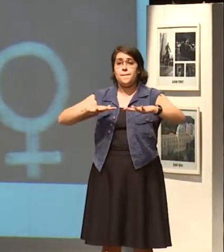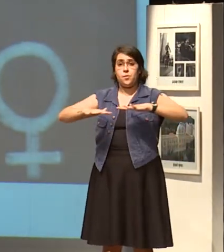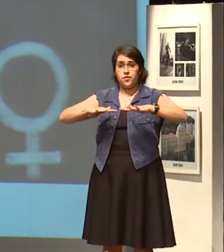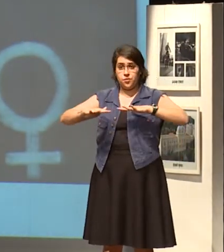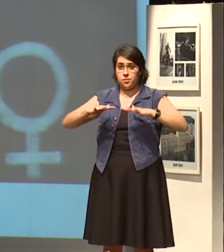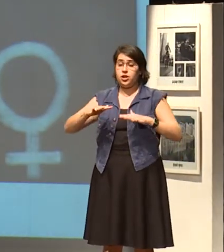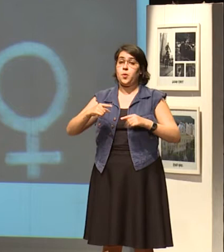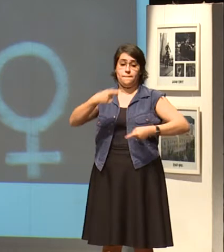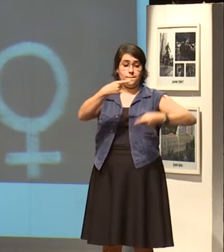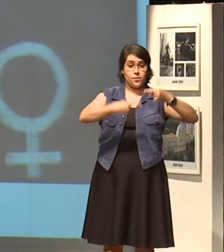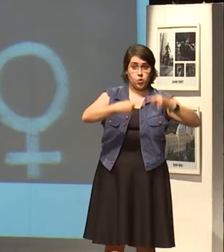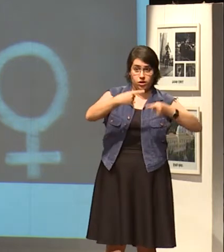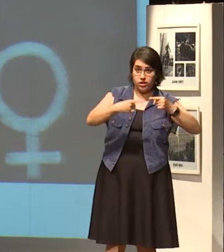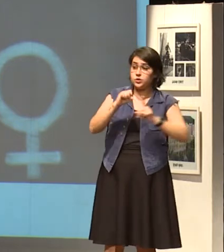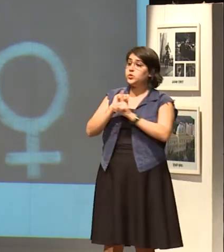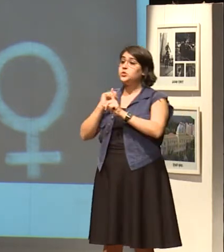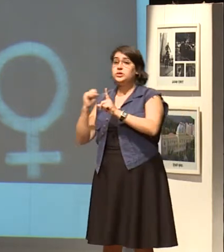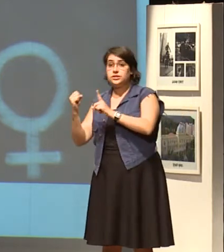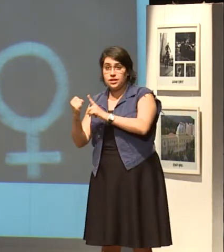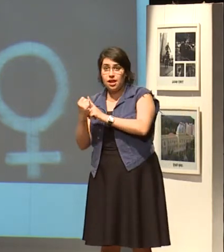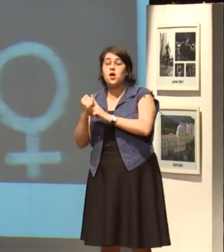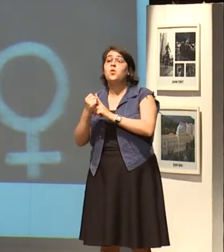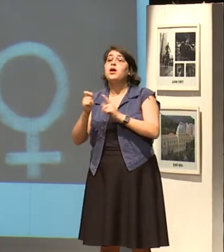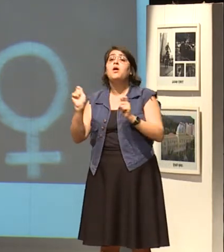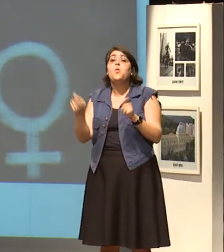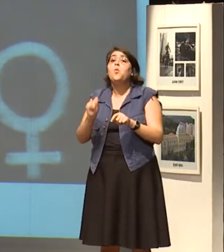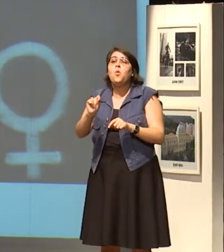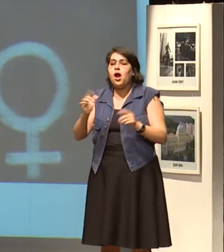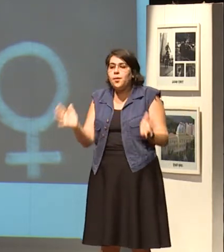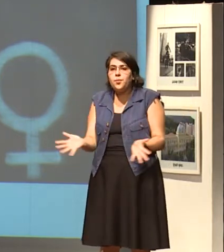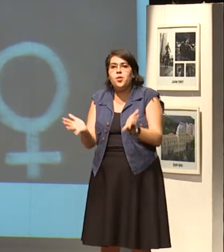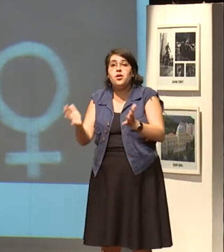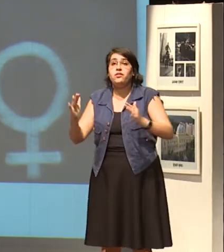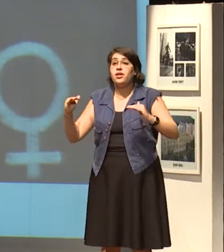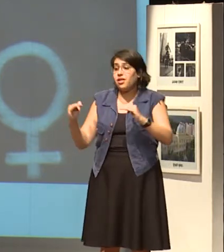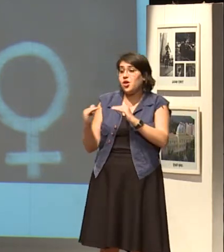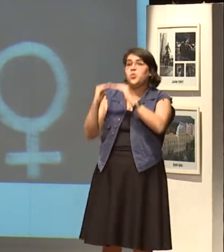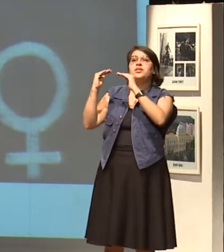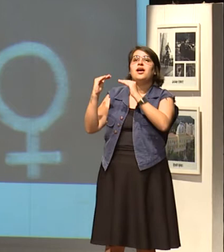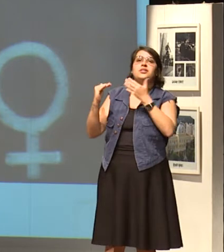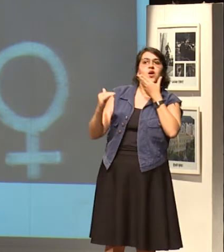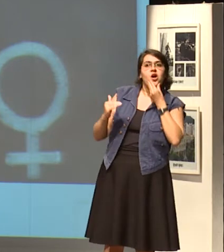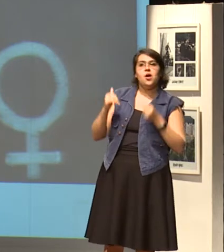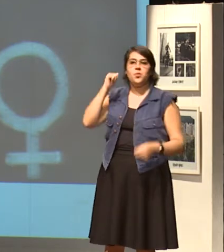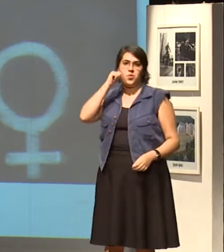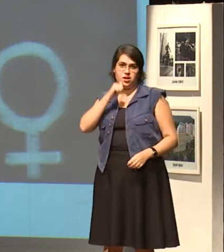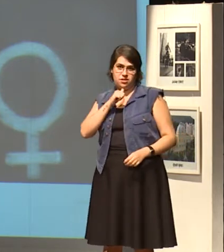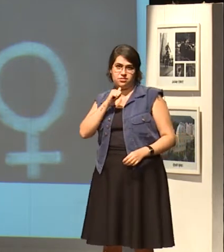O que é o feminismo? Ele é um movimento político e social que promove a